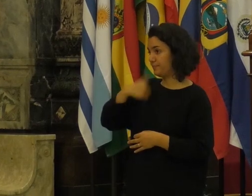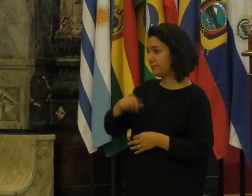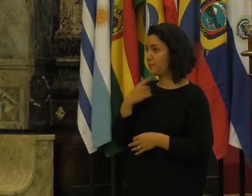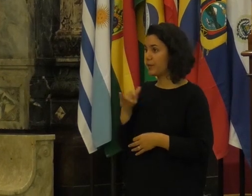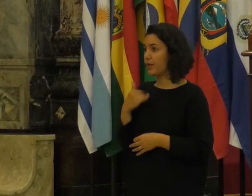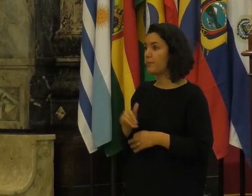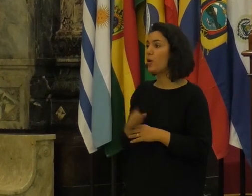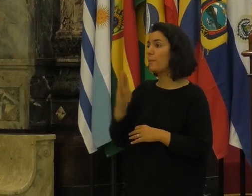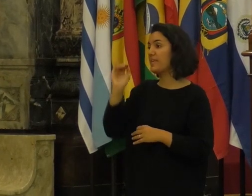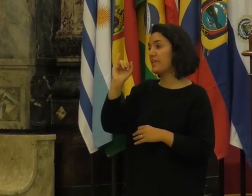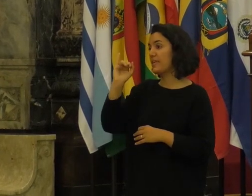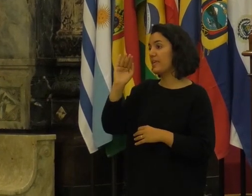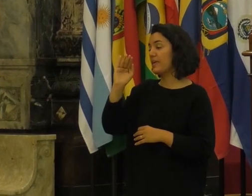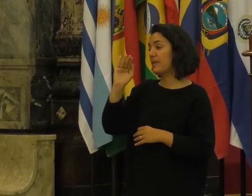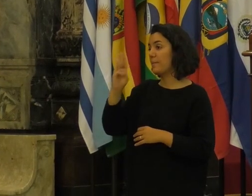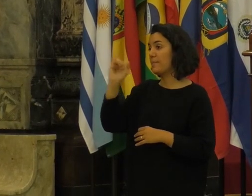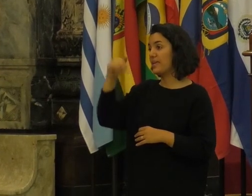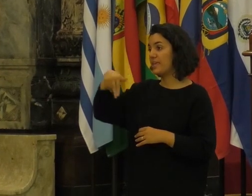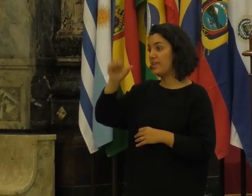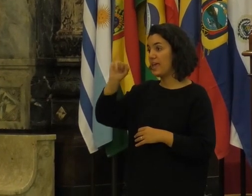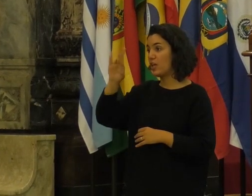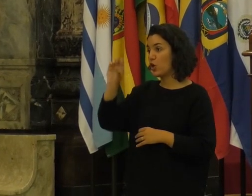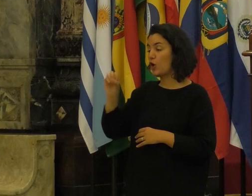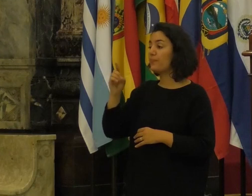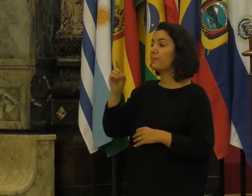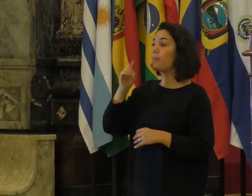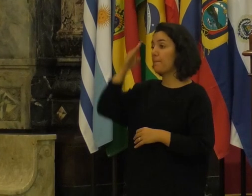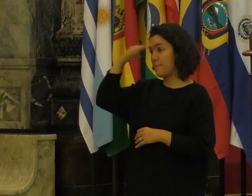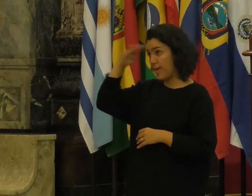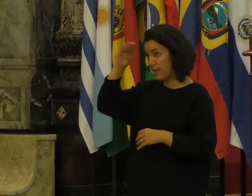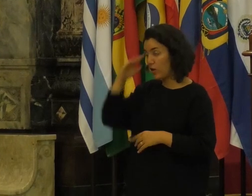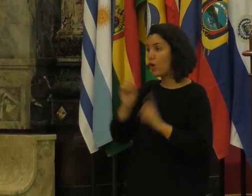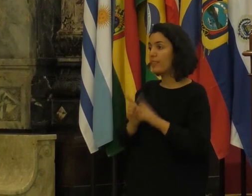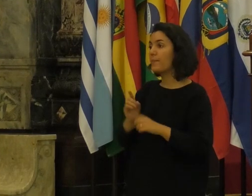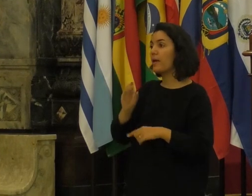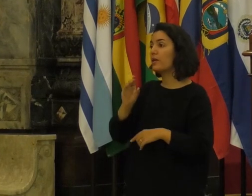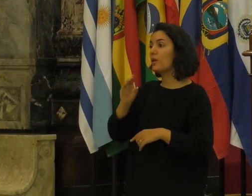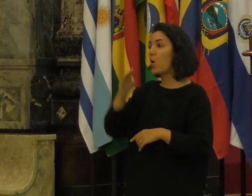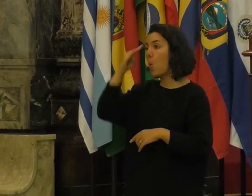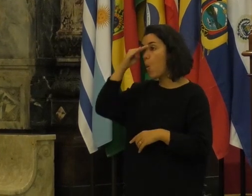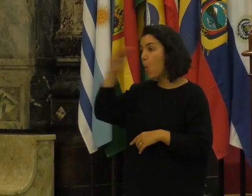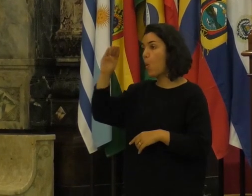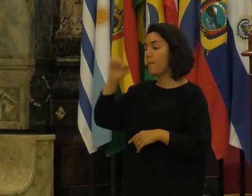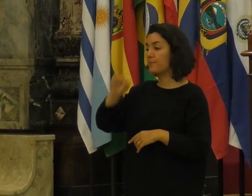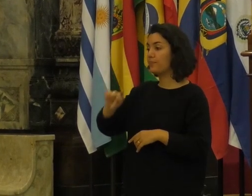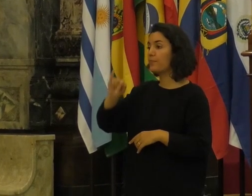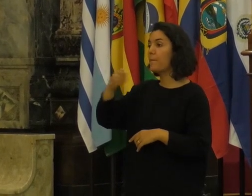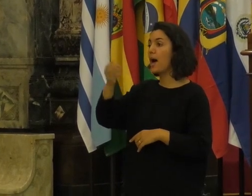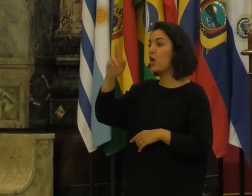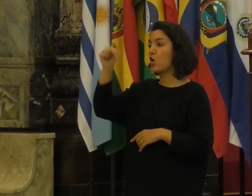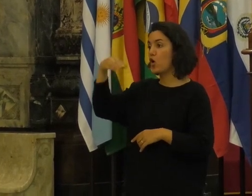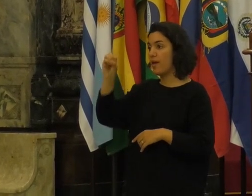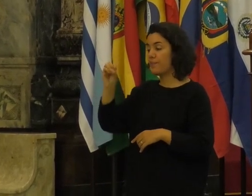Horacio Piñeiro, en México, con Enrique Aragón, y en Cuba, con Enrique José Varona, entre